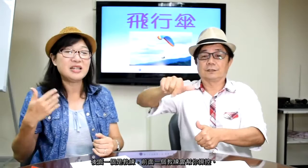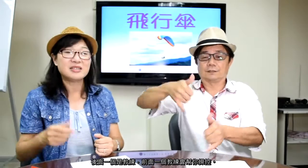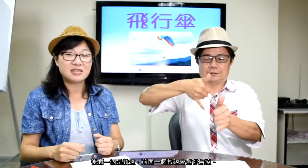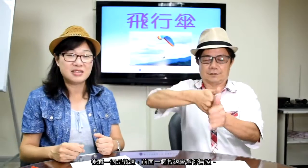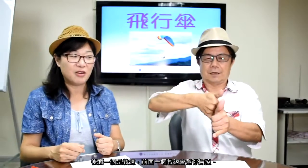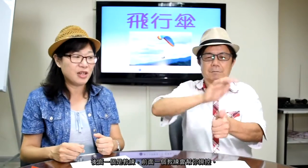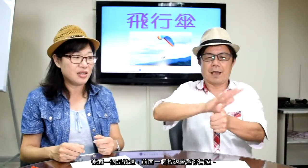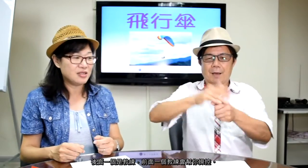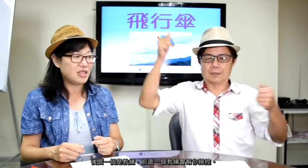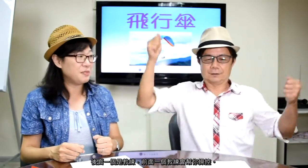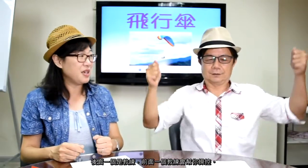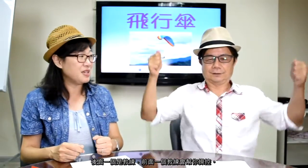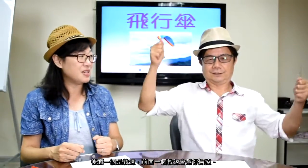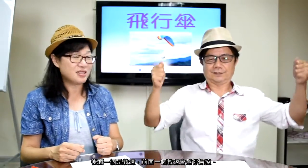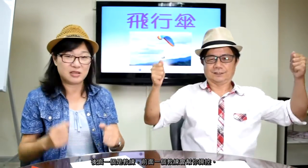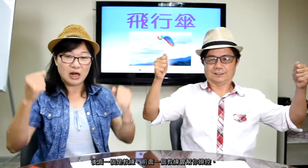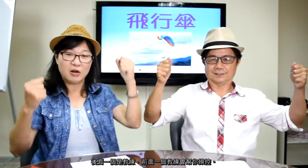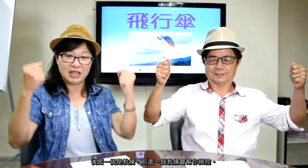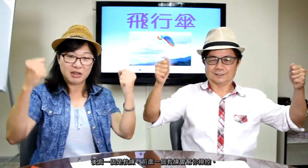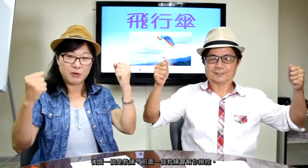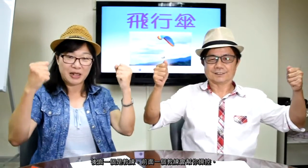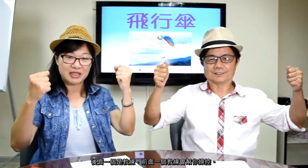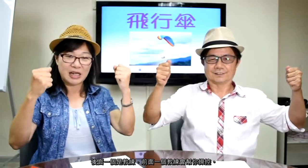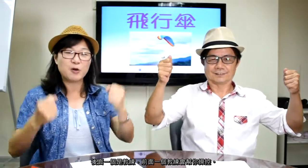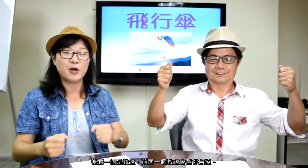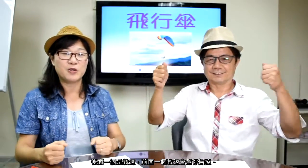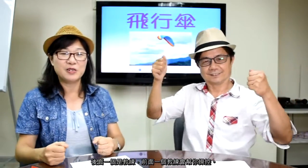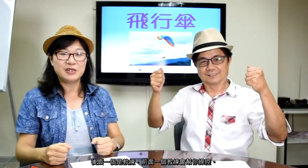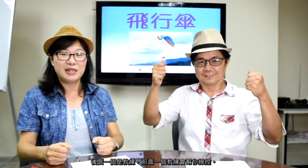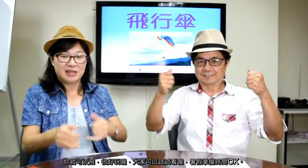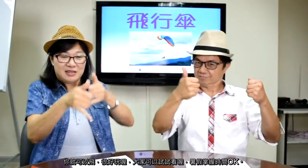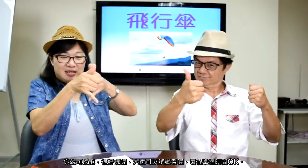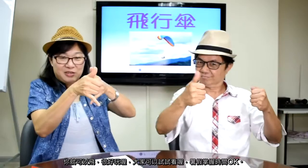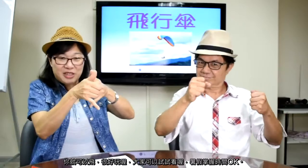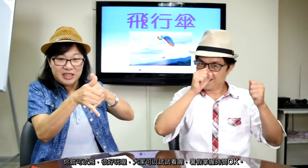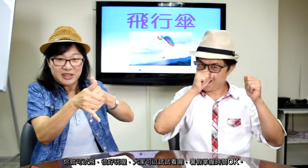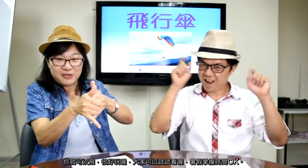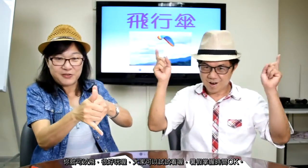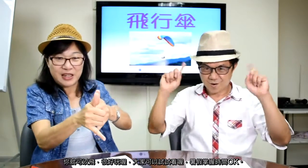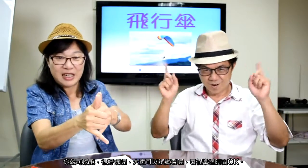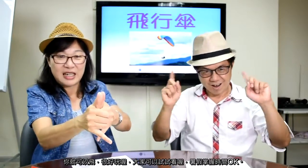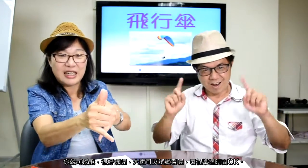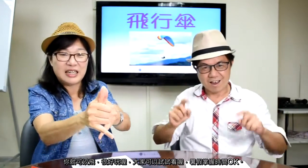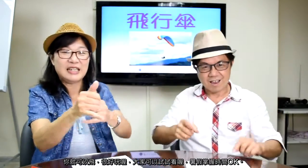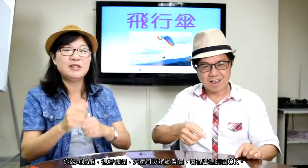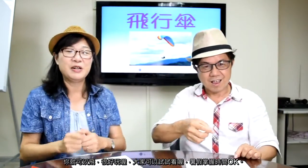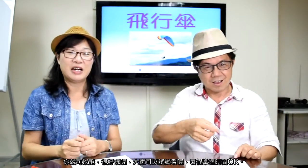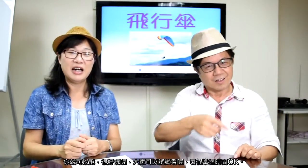个是教练，前面一个，教练会帮你操控，你就可以飞，很